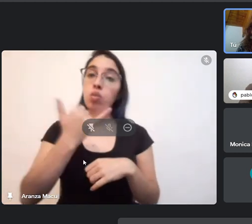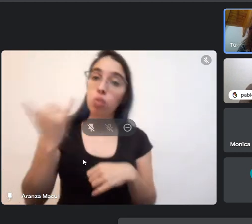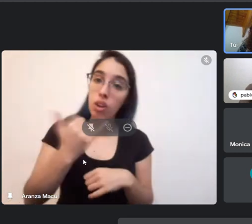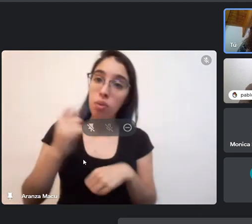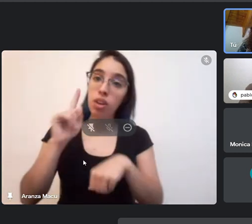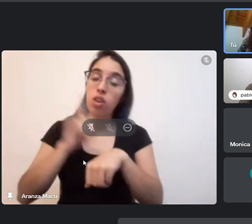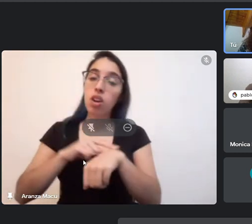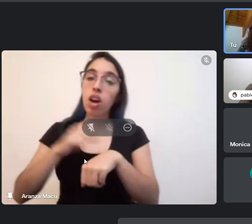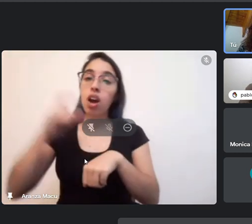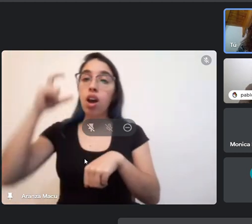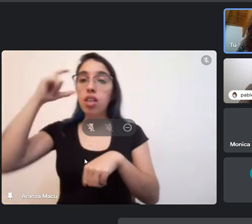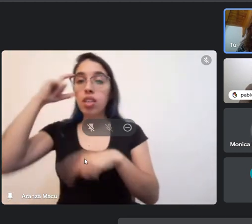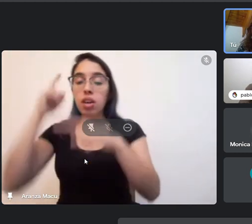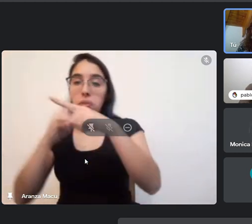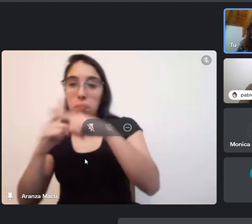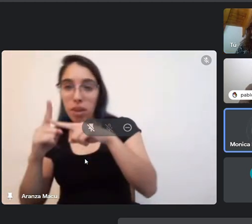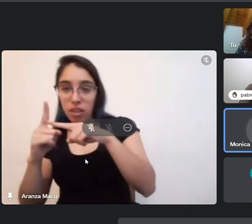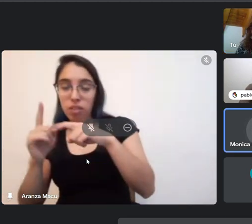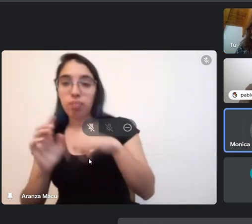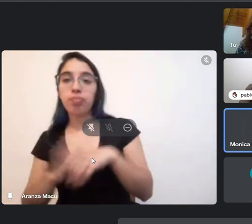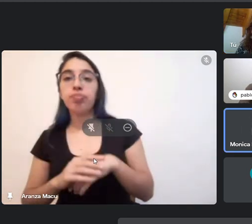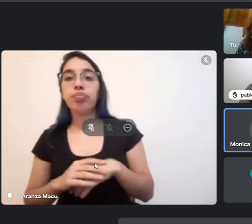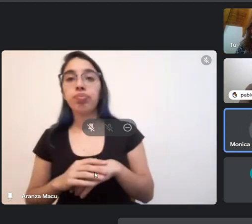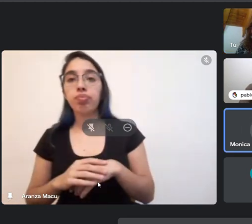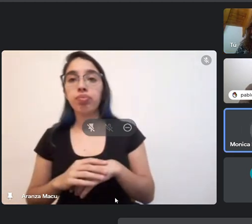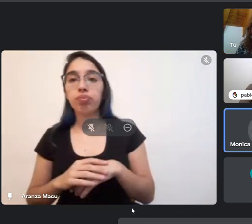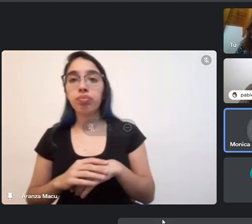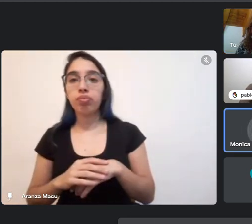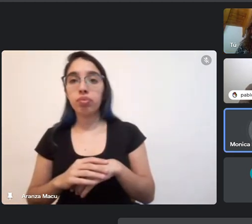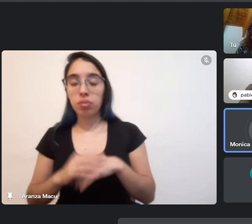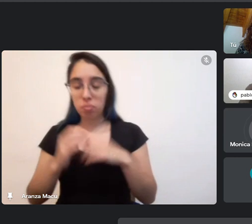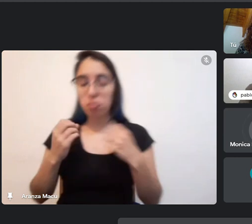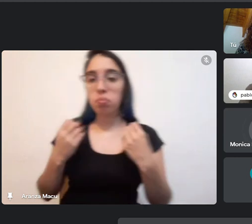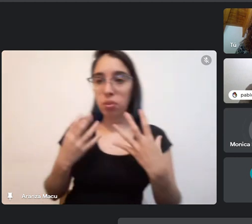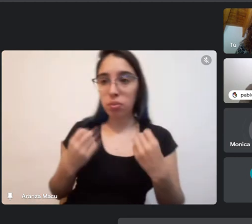11:30. Claro, bien, bien. Bueno. Bien.